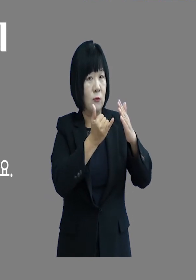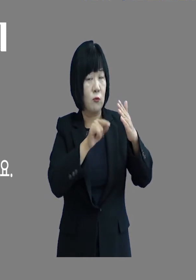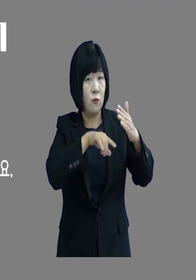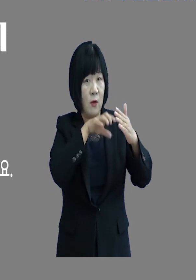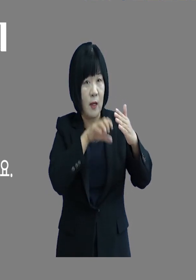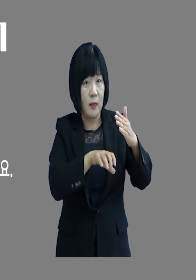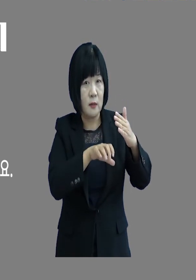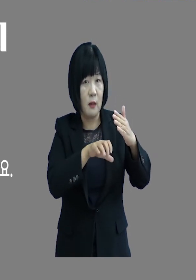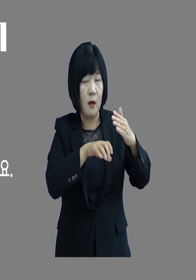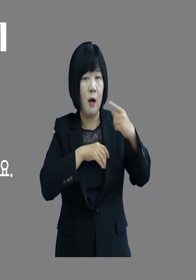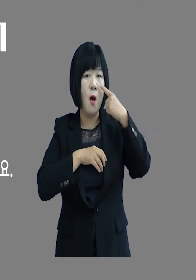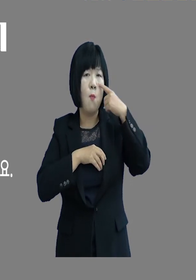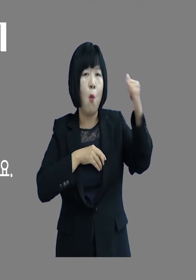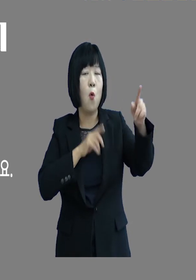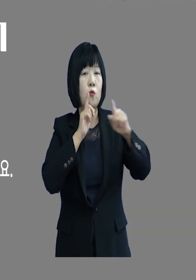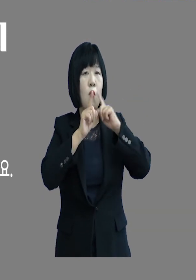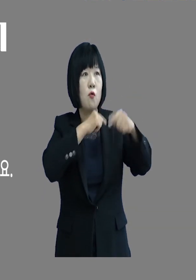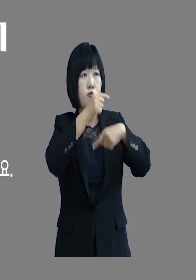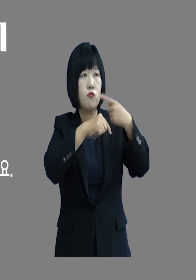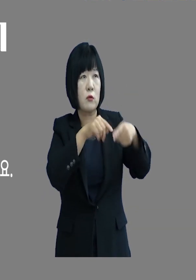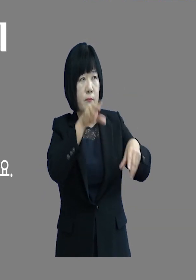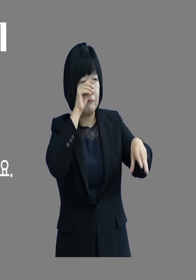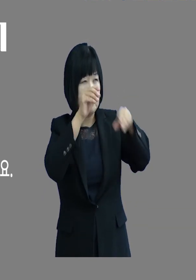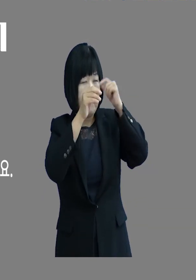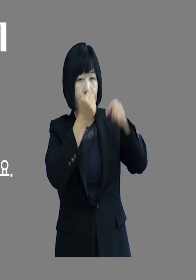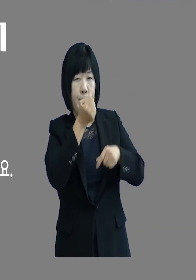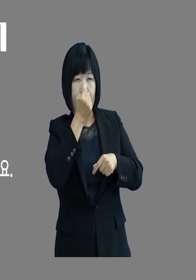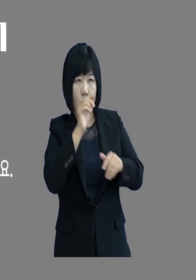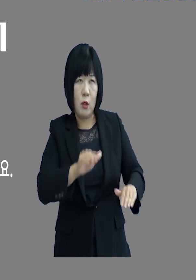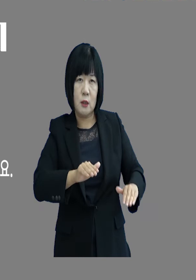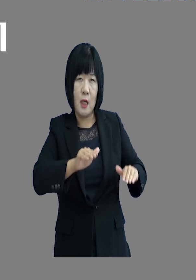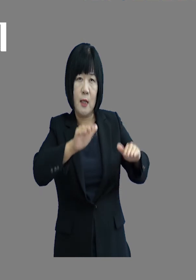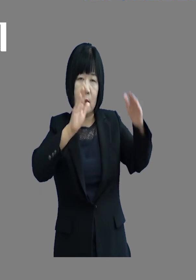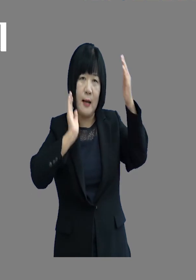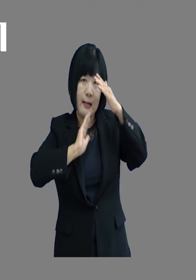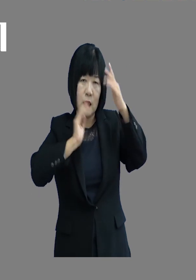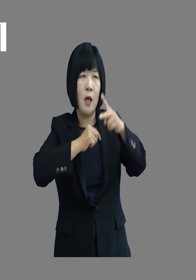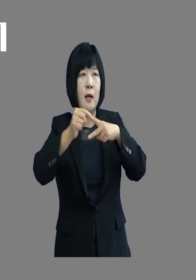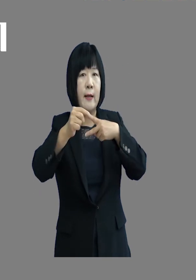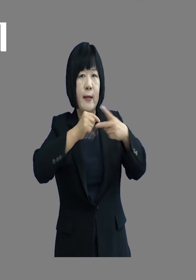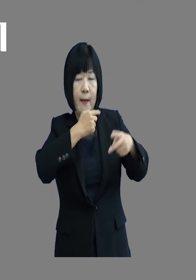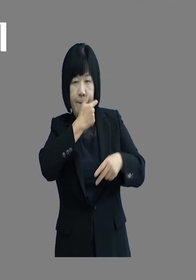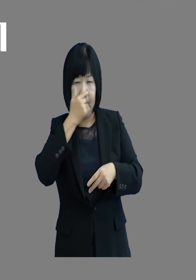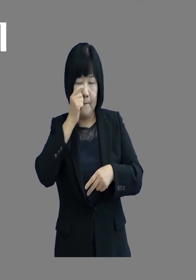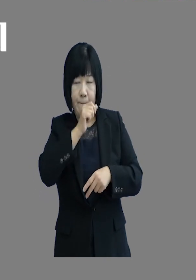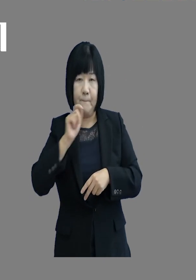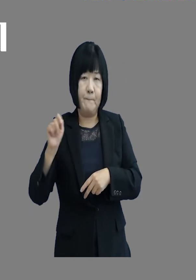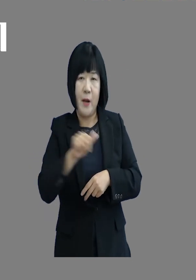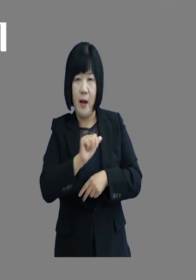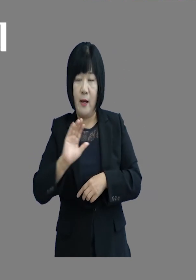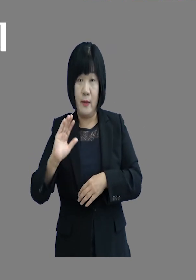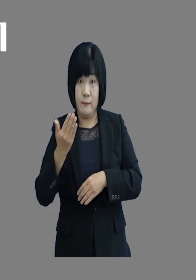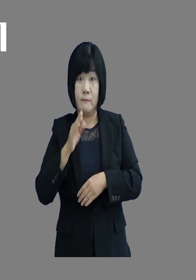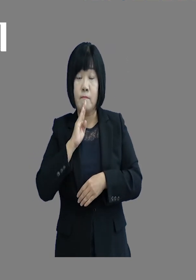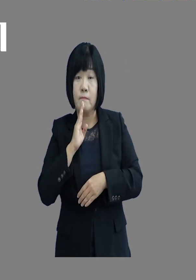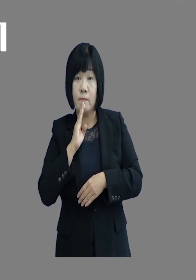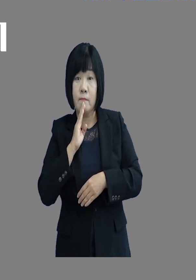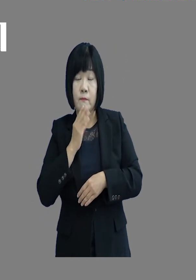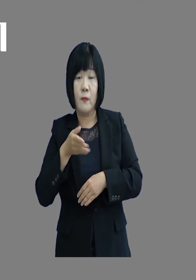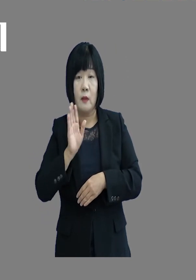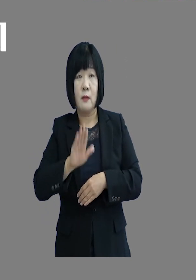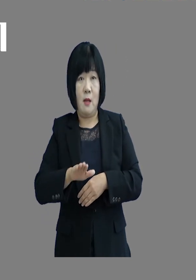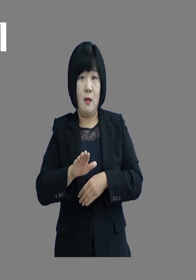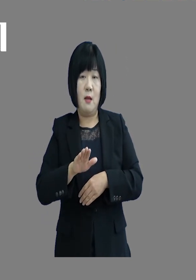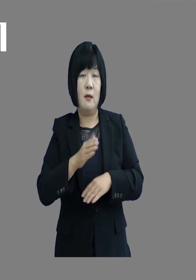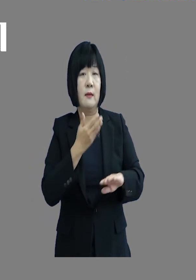완전히 모국어로 수어를 배우고 한 아이 같은 경우에는 이해가 빨라요. 이제 수어로 설명을 하든지 이렇게 하면 이해가 빠른데 그렇지